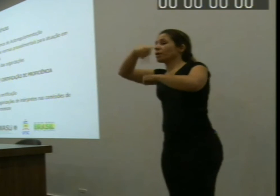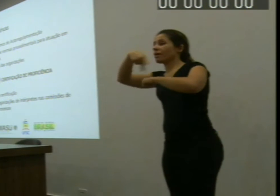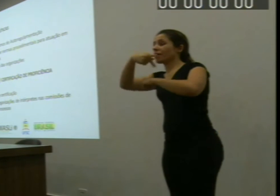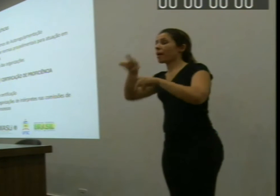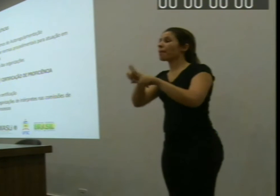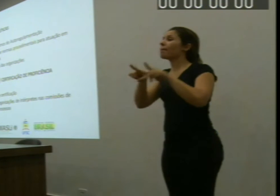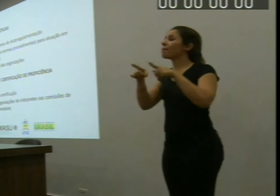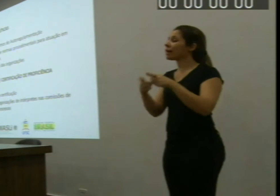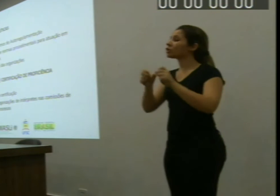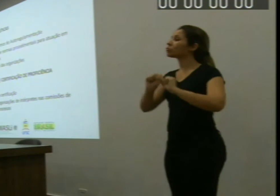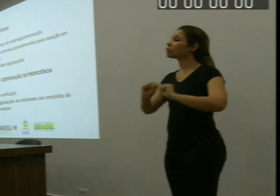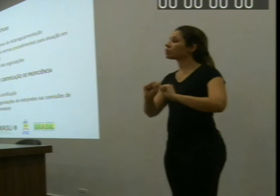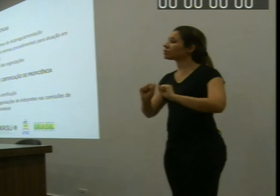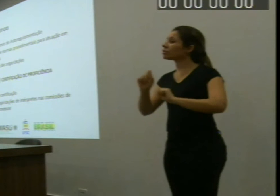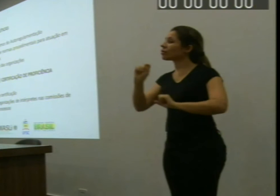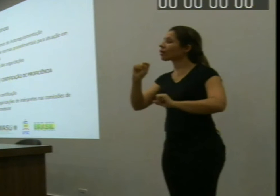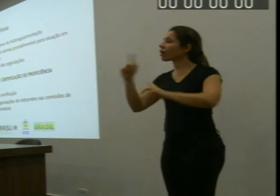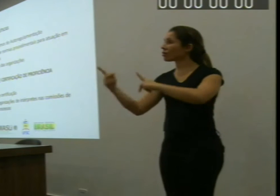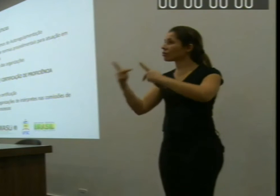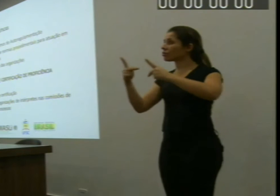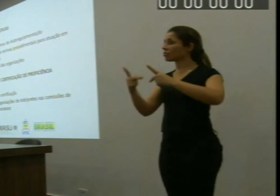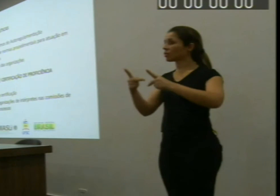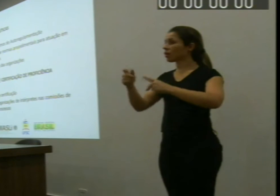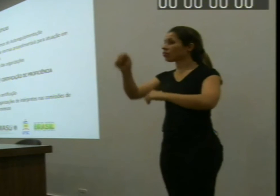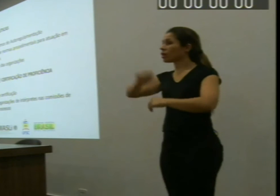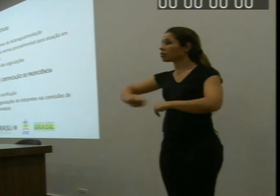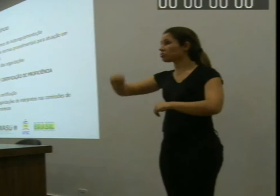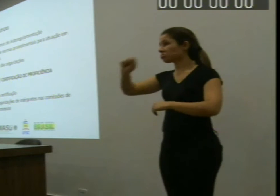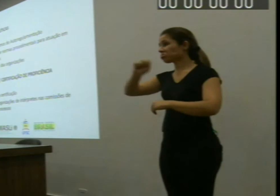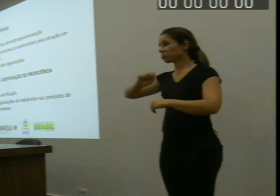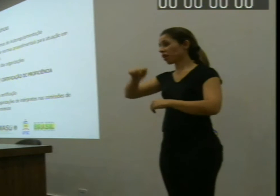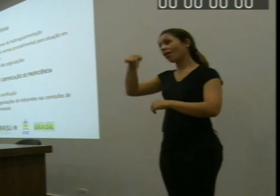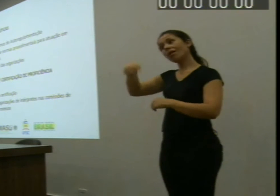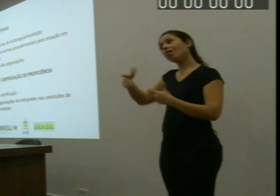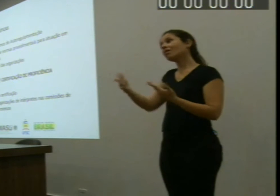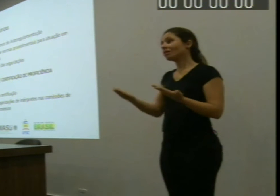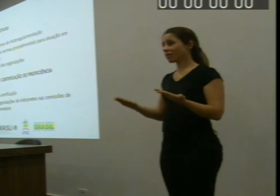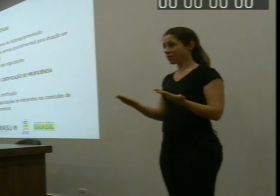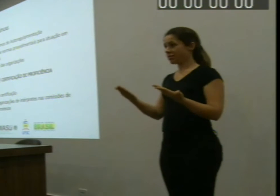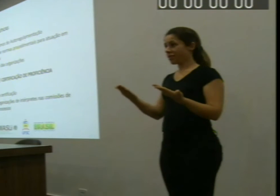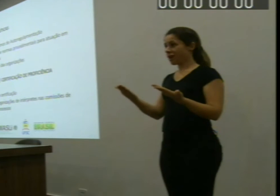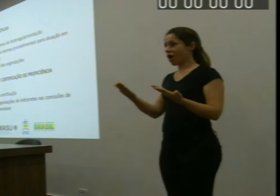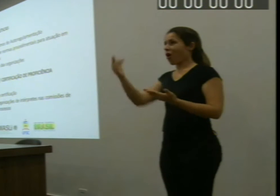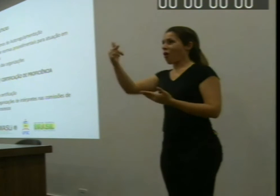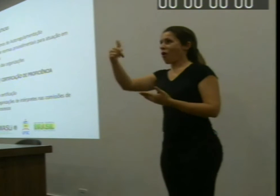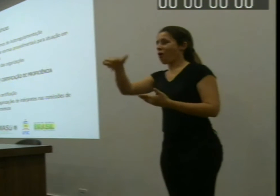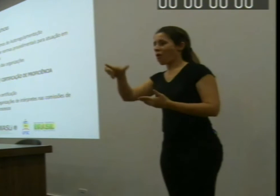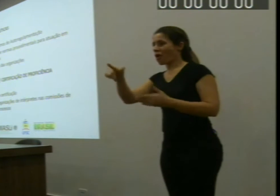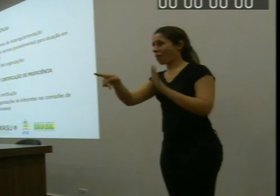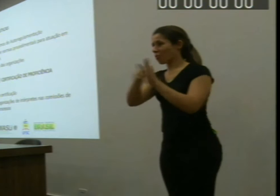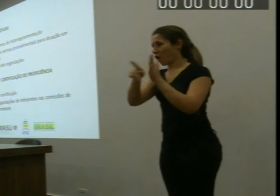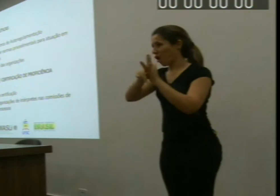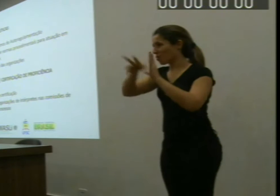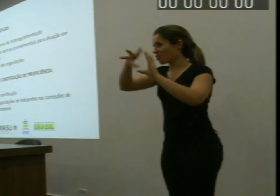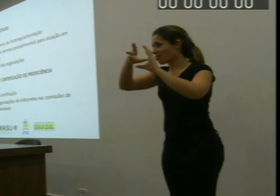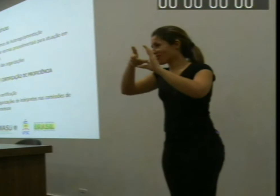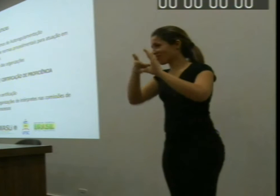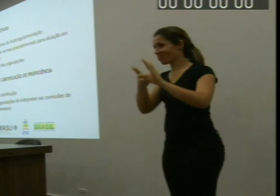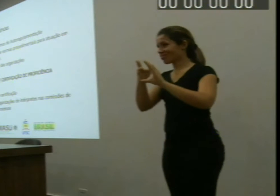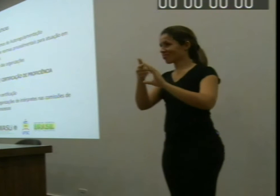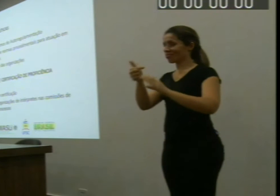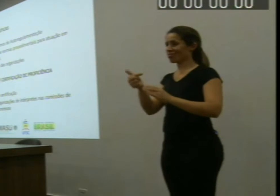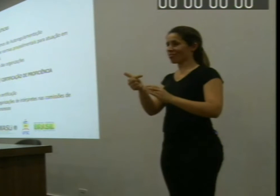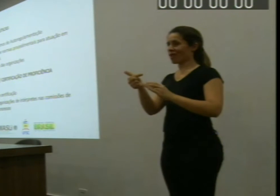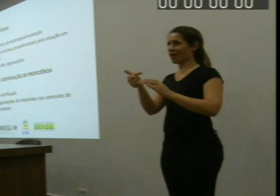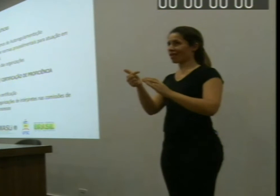poderiam convidar uma associação local se não quisessem convidar febra pios mas não existe ninguém que participa da comissão de